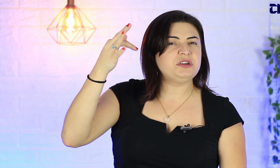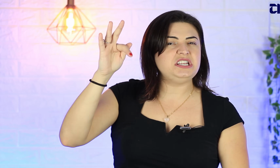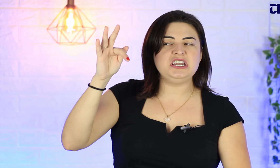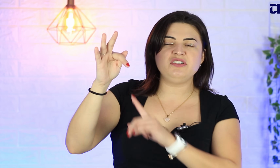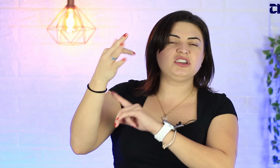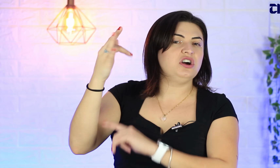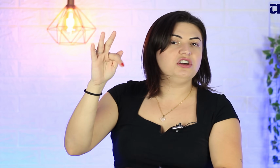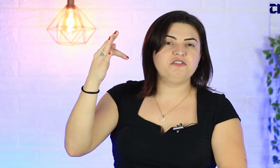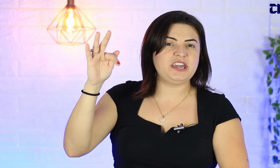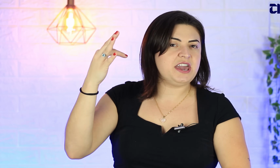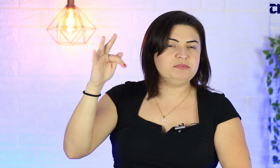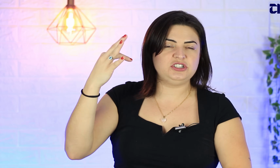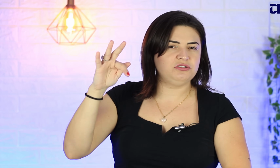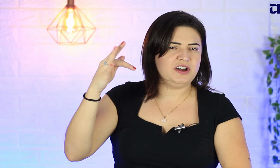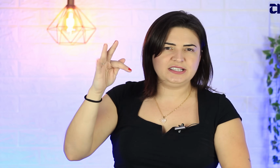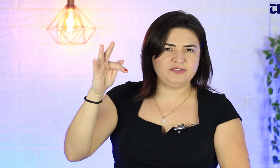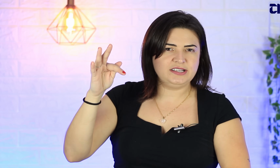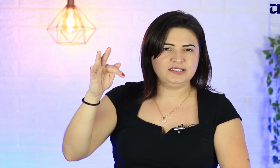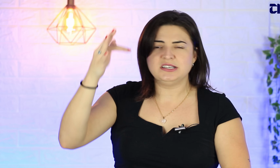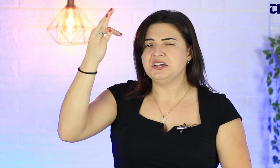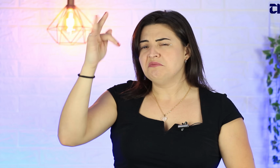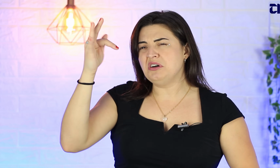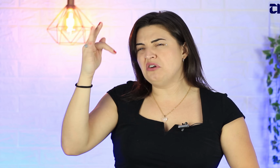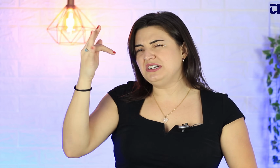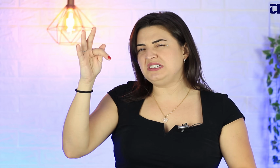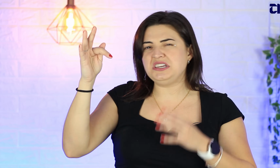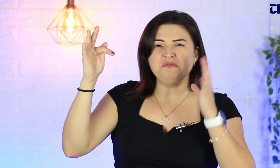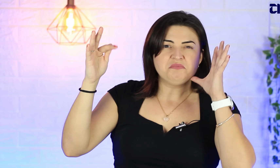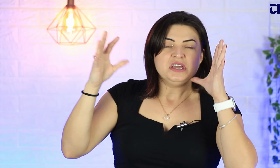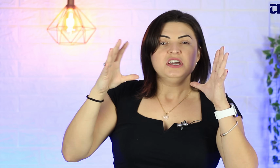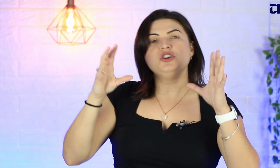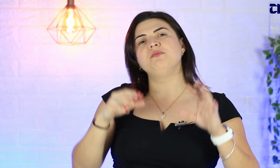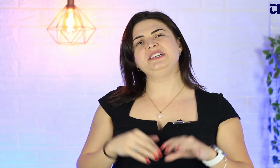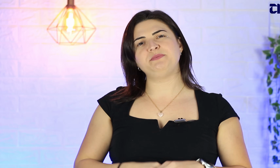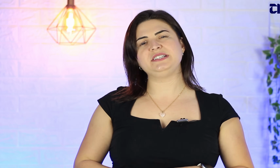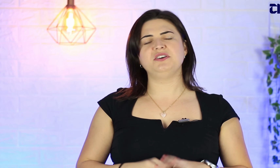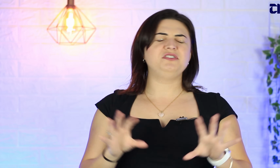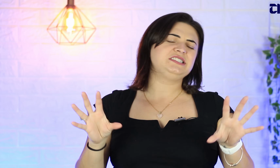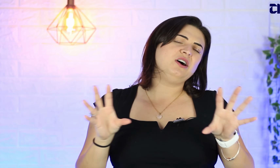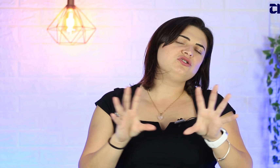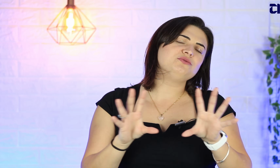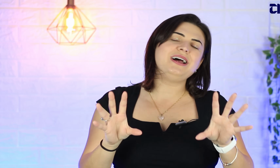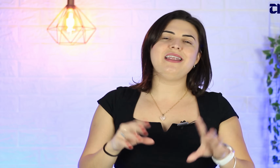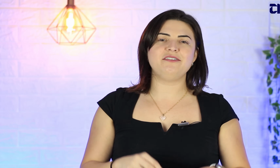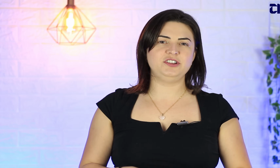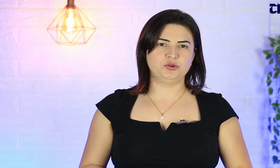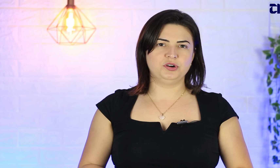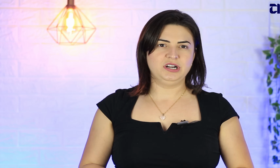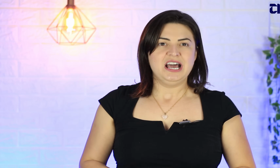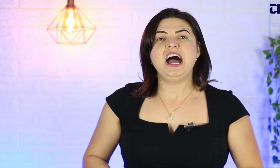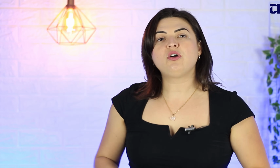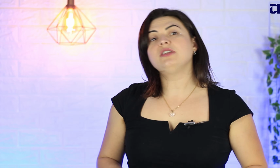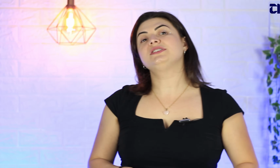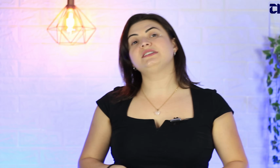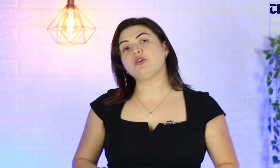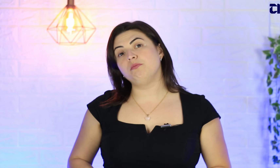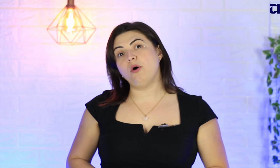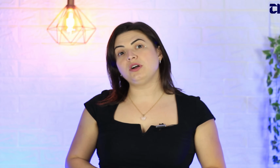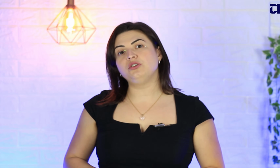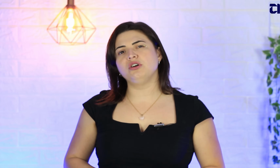pequenininho aqui, ó. Não fiquei repetindo várias vezes. Uma dorzinha. E uma expressão facial de uma leve dor. Agora, você está com pouca dor